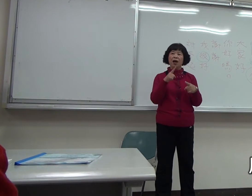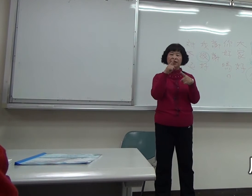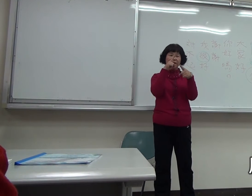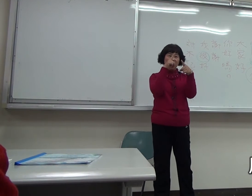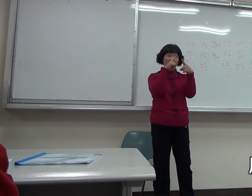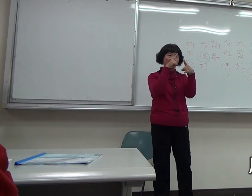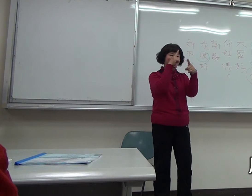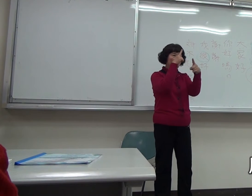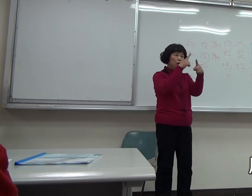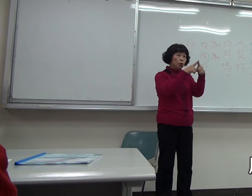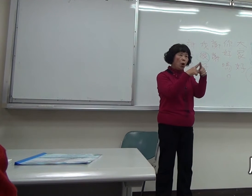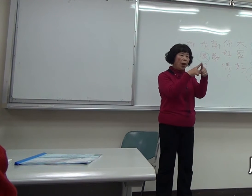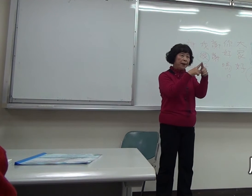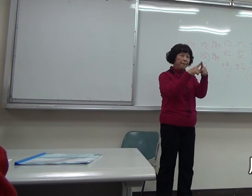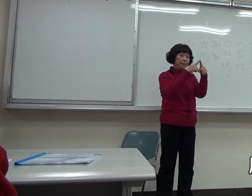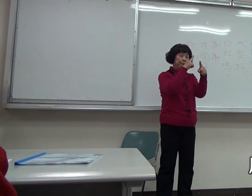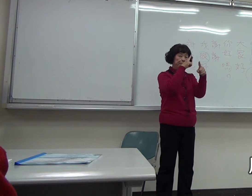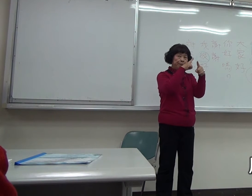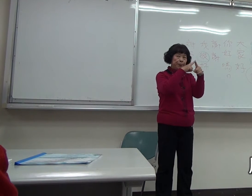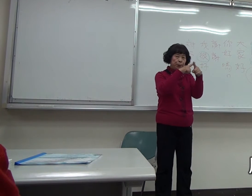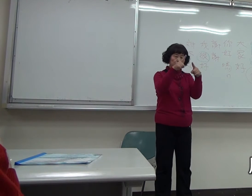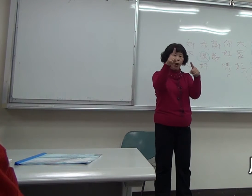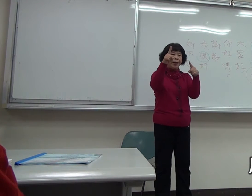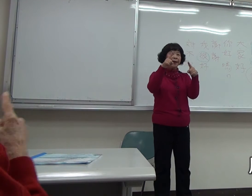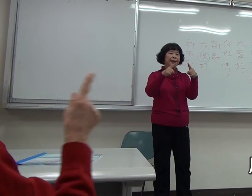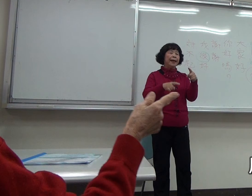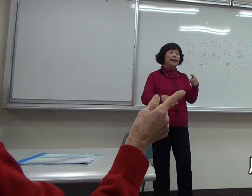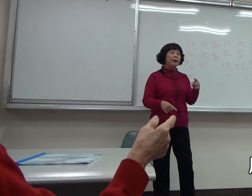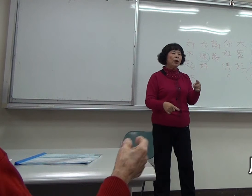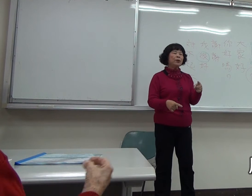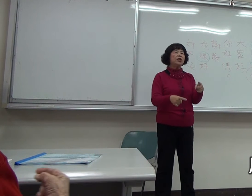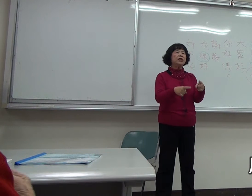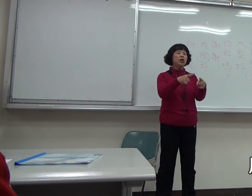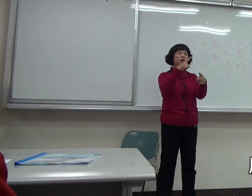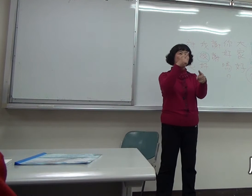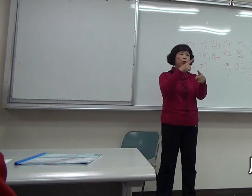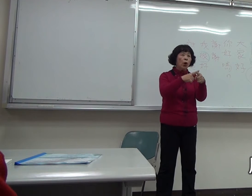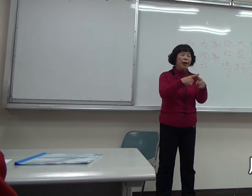对， 不对，啊，记得哦，对，不对，那对不起就是对，